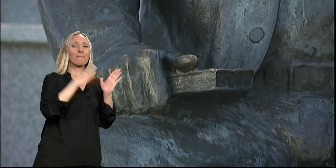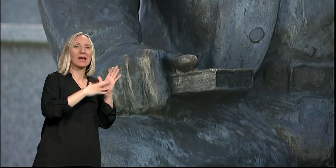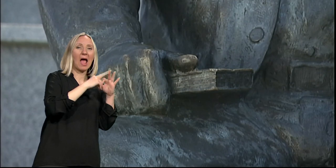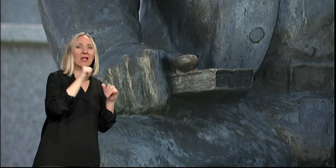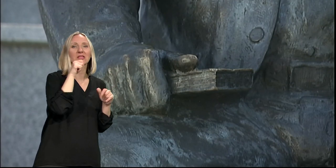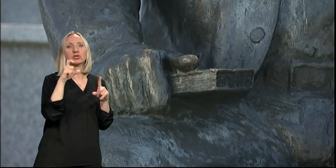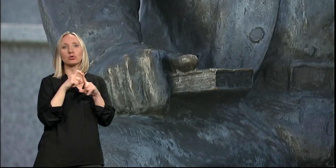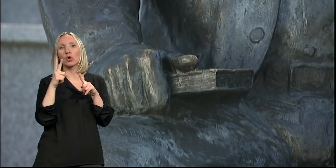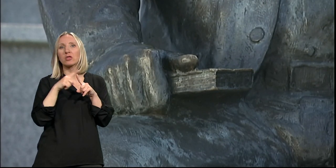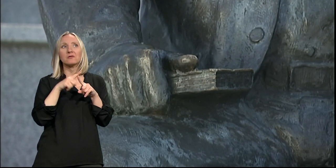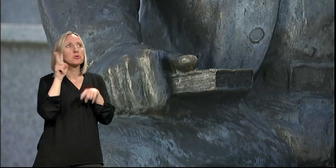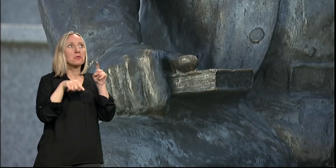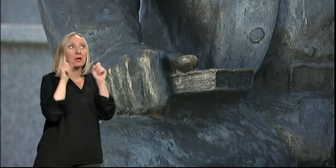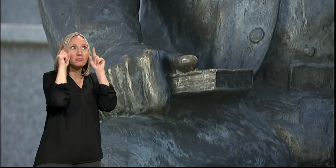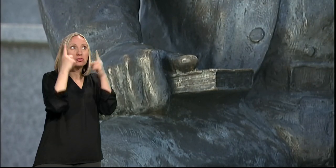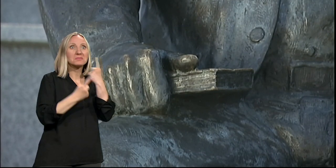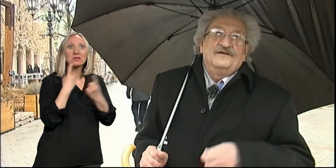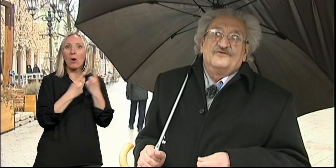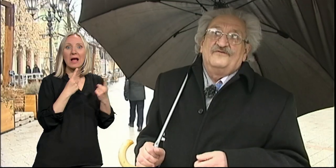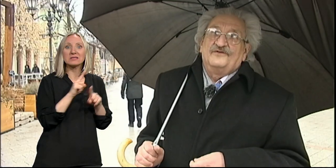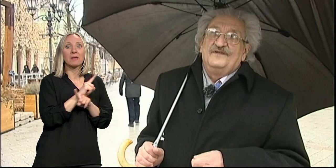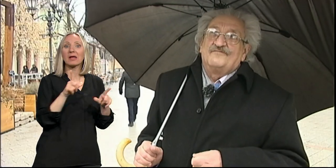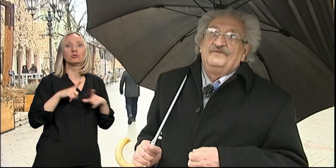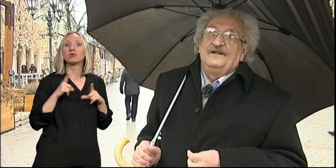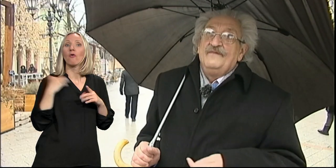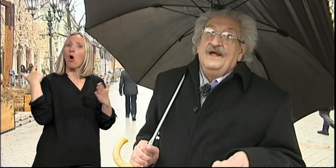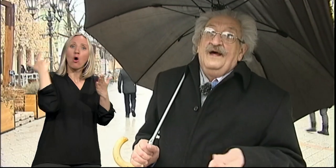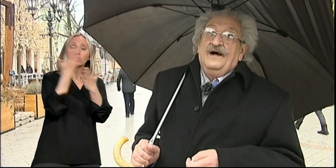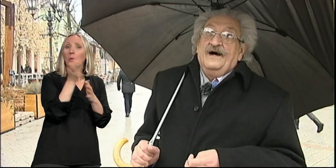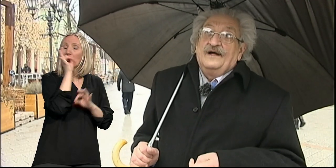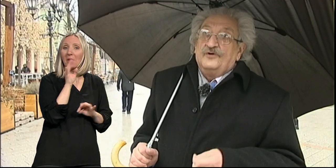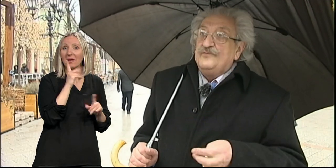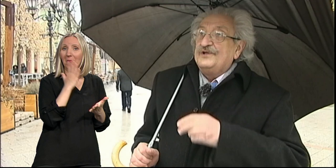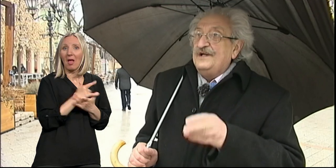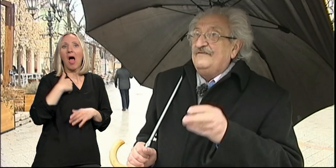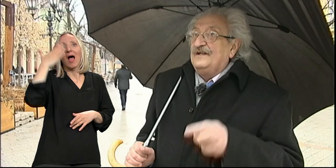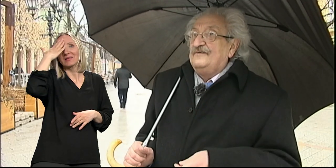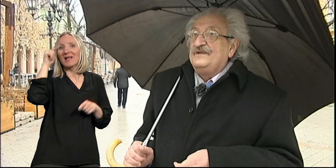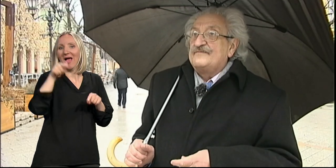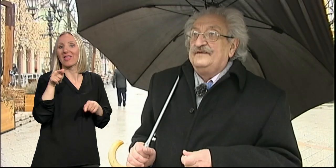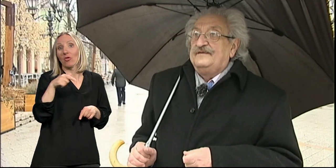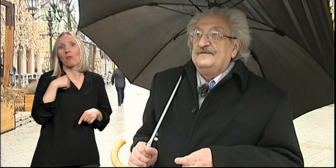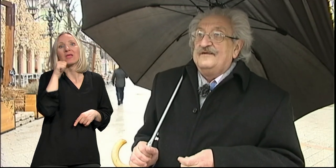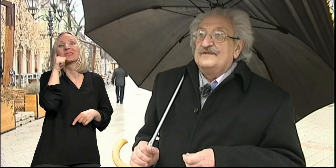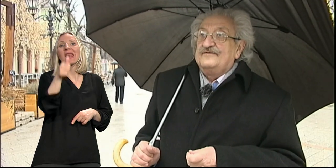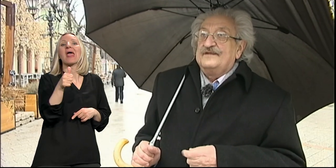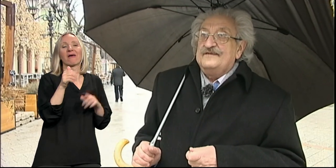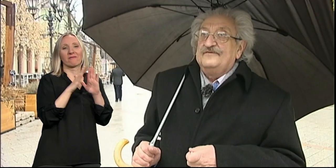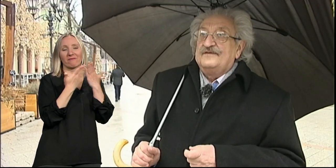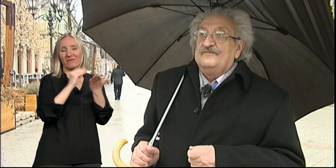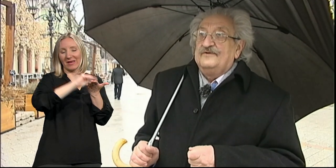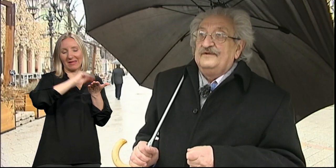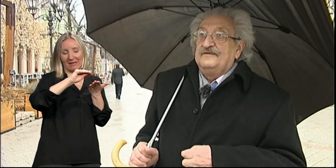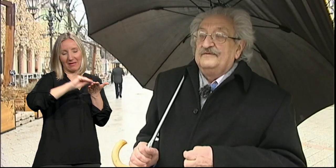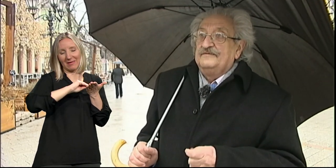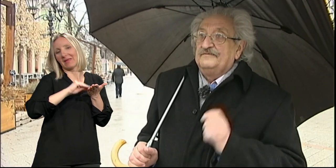Antić. U nekim čudnim situacijama u kojima nikad u životu nismo bili. A to je moj dnevnik, pisma DT na nebesku adresu